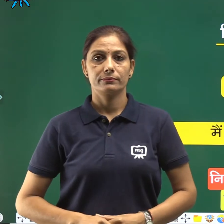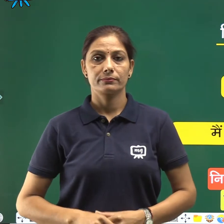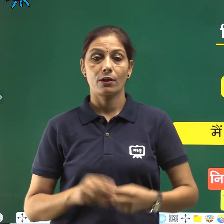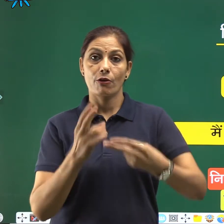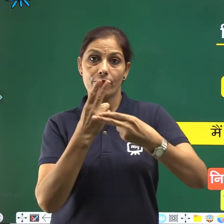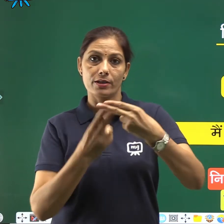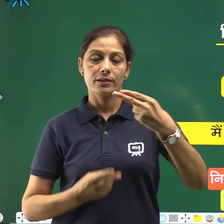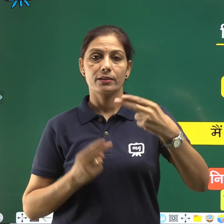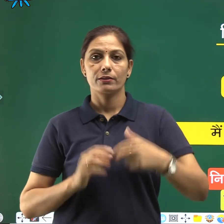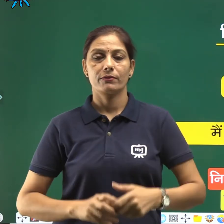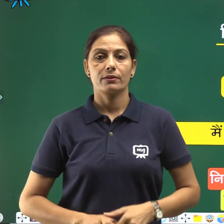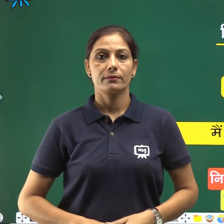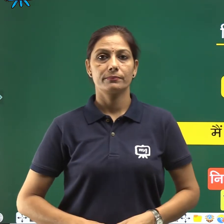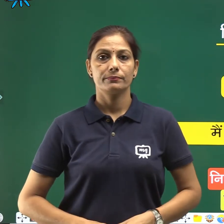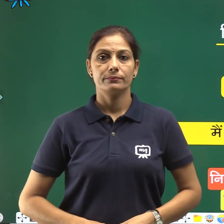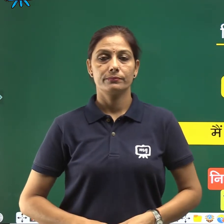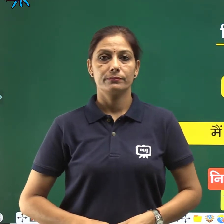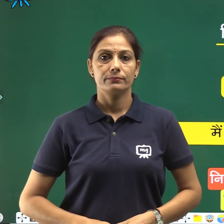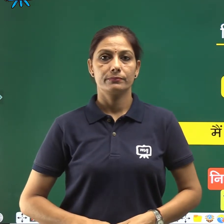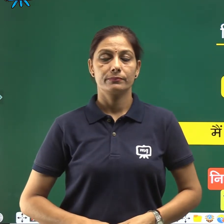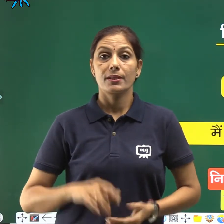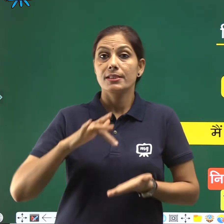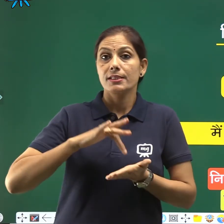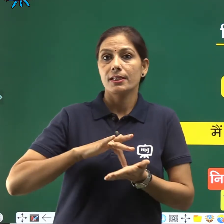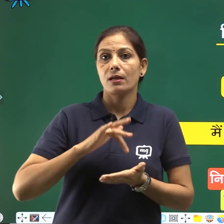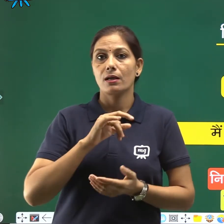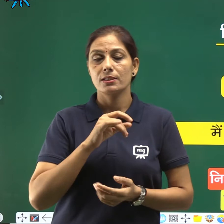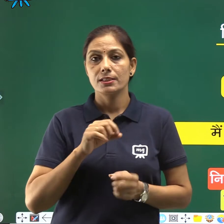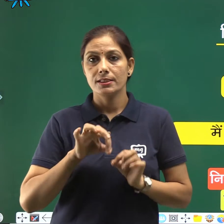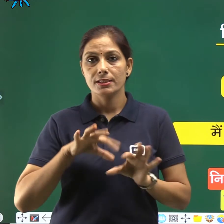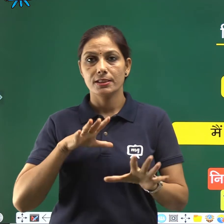वर्णन करते हुए हिरोशिमा शहर पर